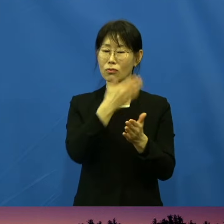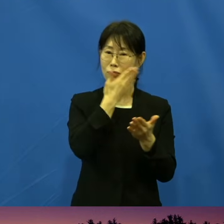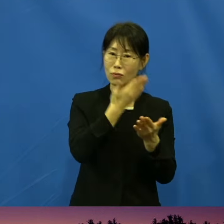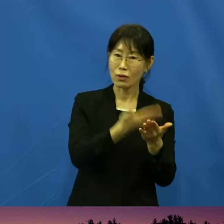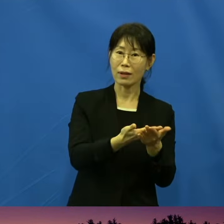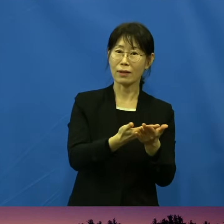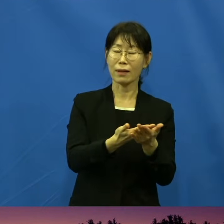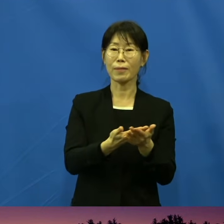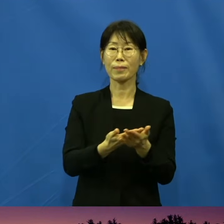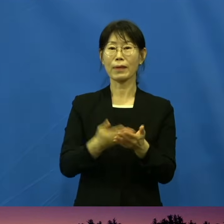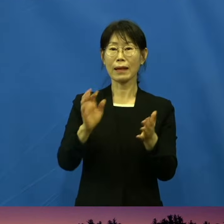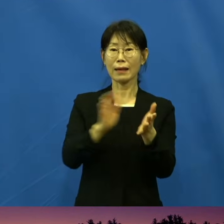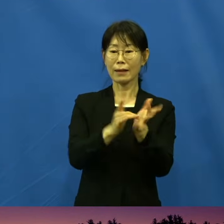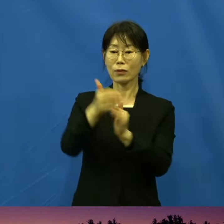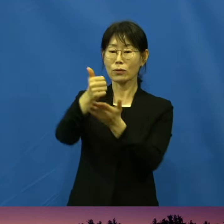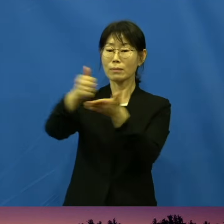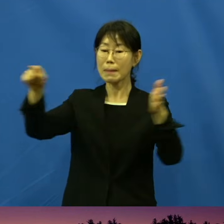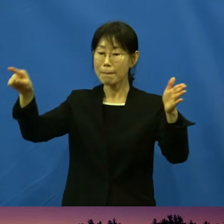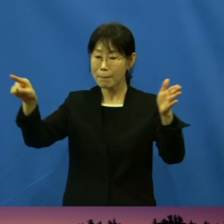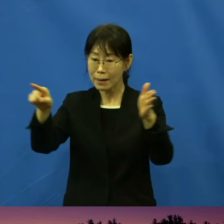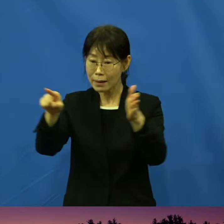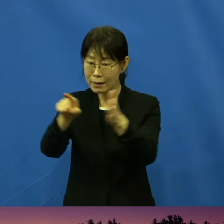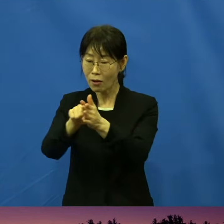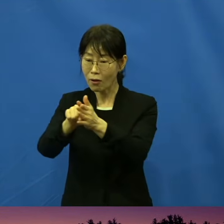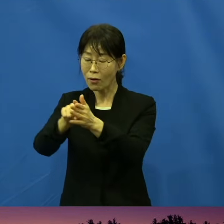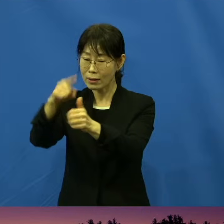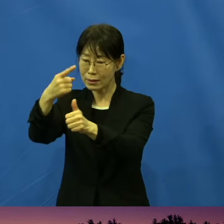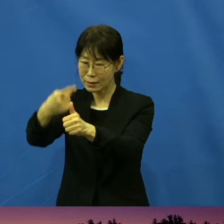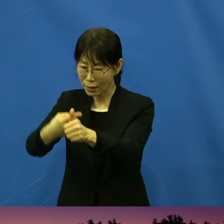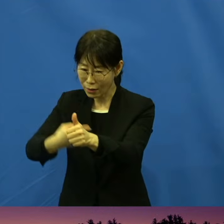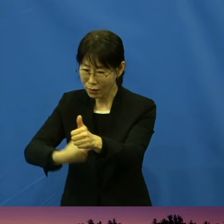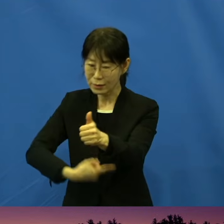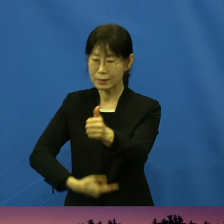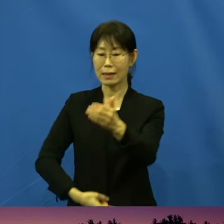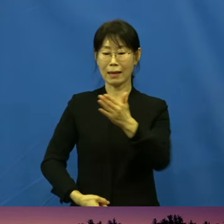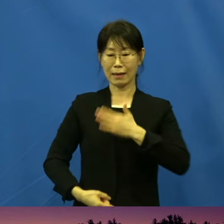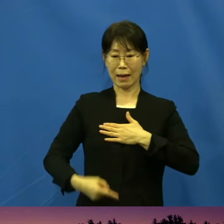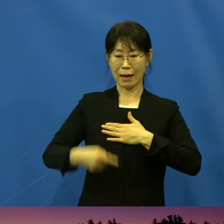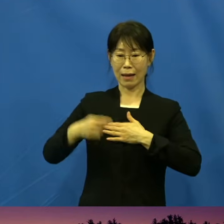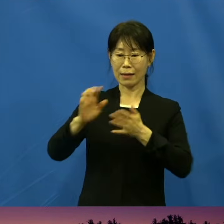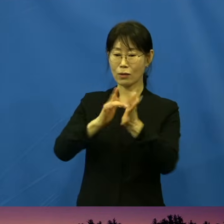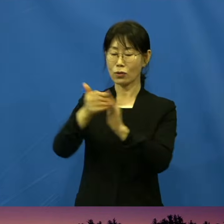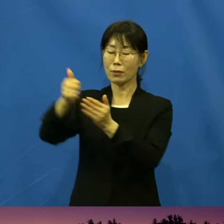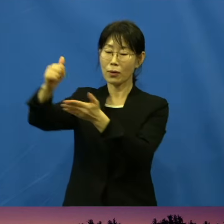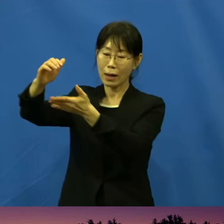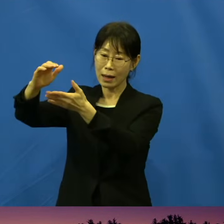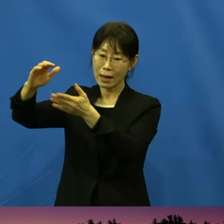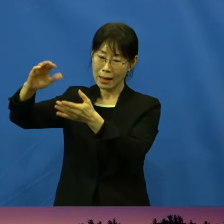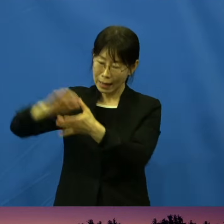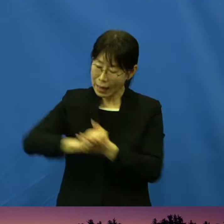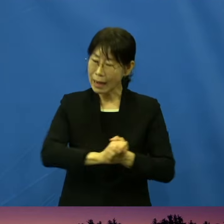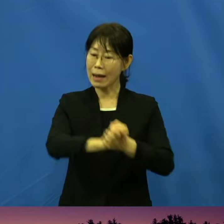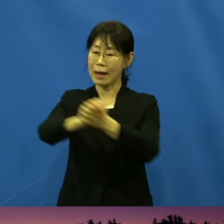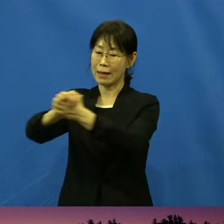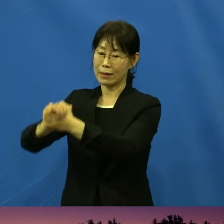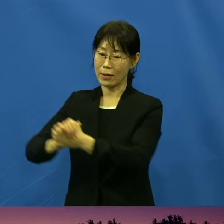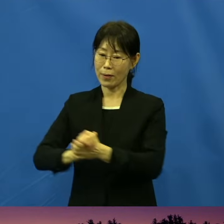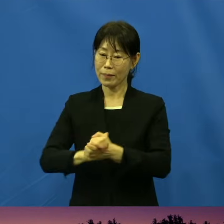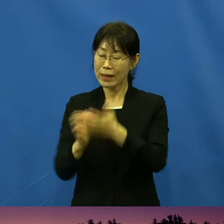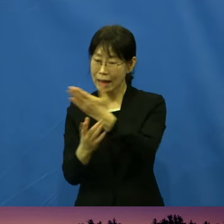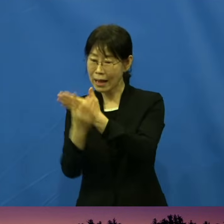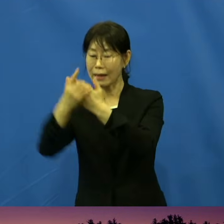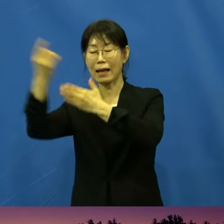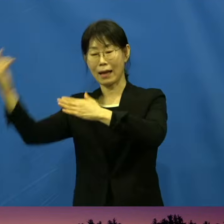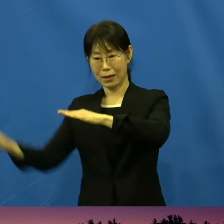행하셨습니다. 예수를 믿을 때 우리가 그리스도와 연합이 일어나고 그리스도와 내가 하나가 되는 역사가